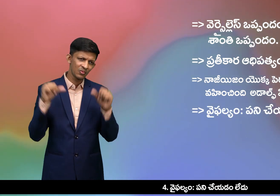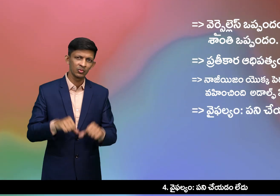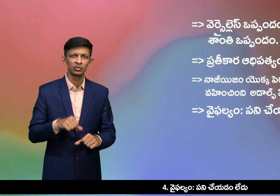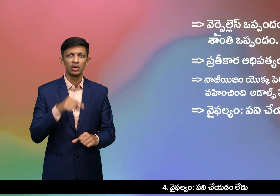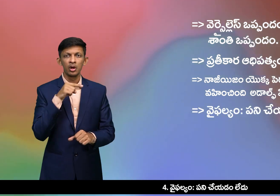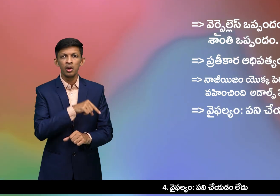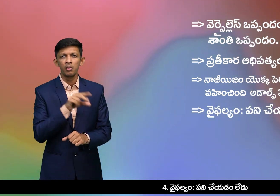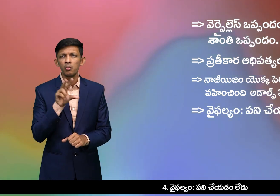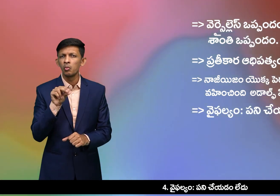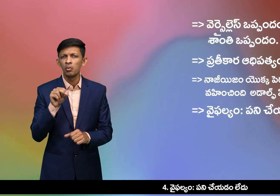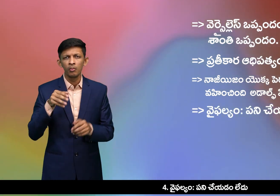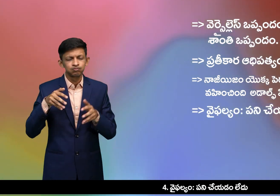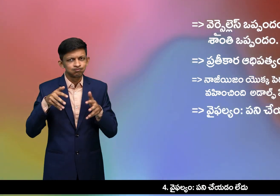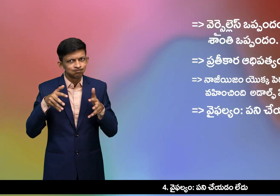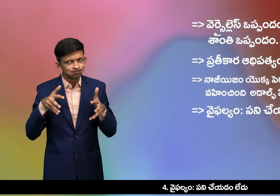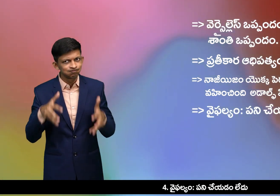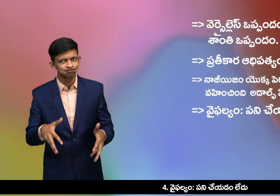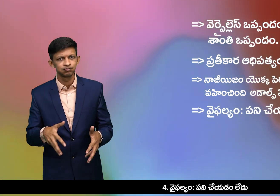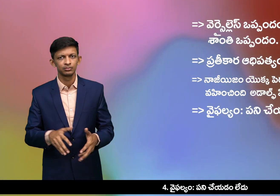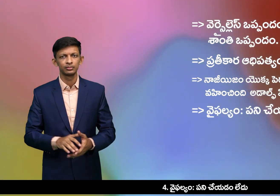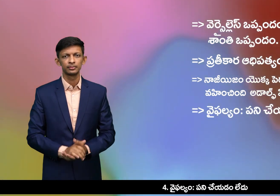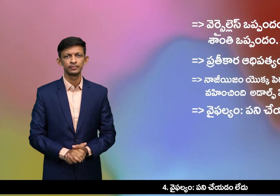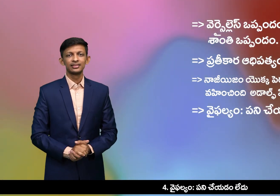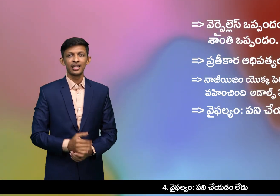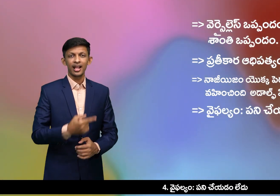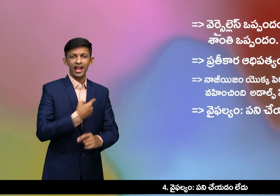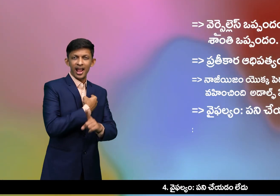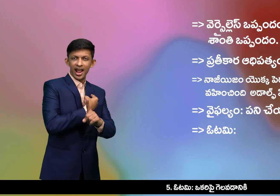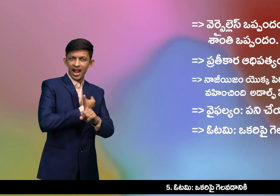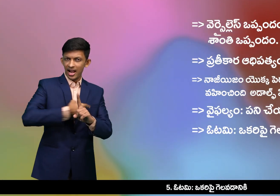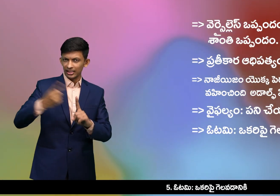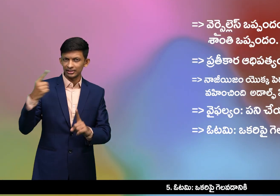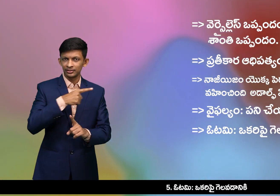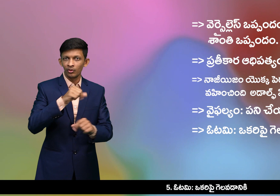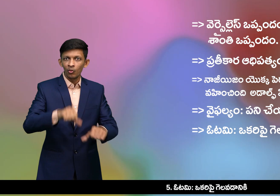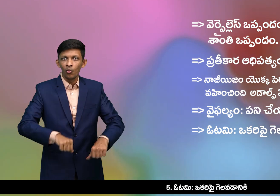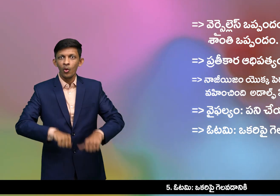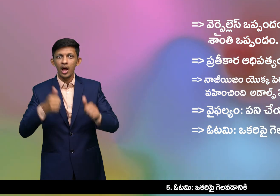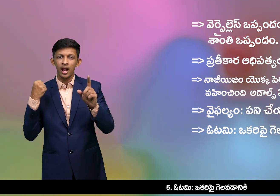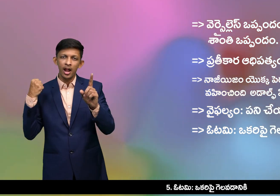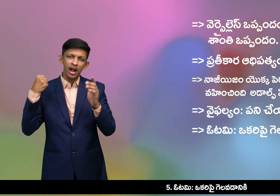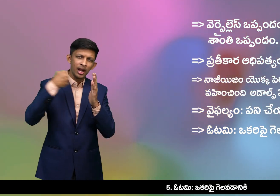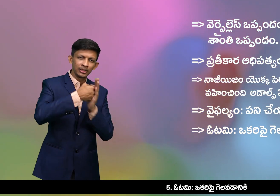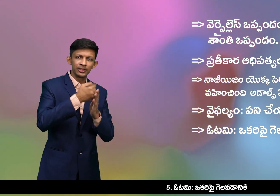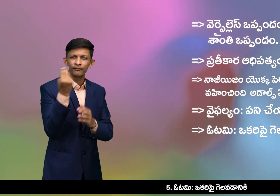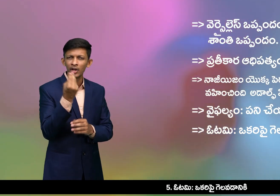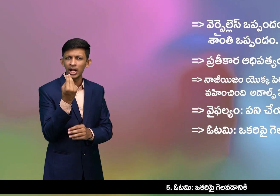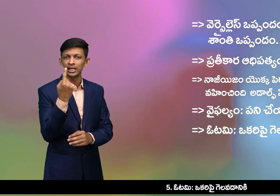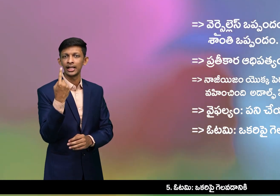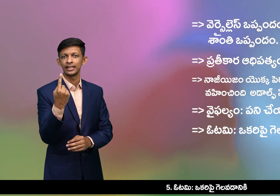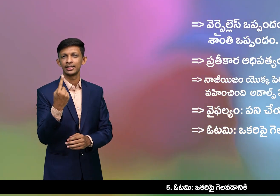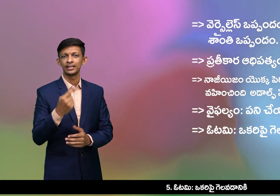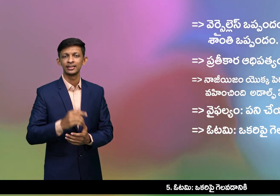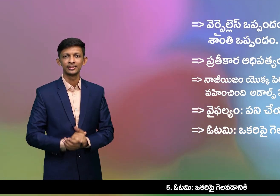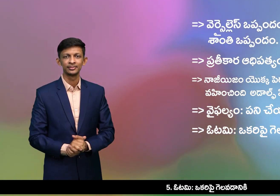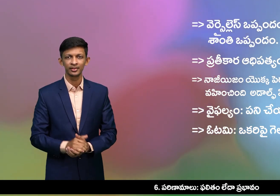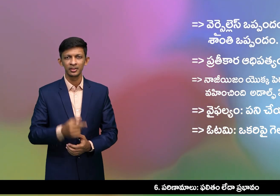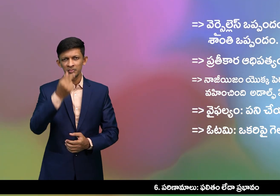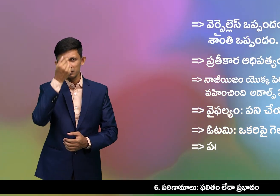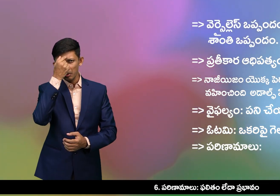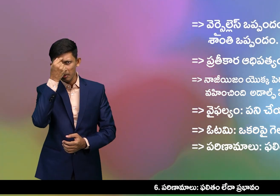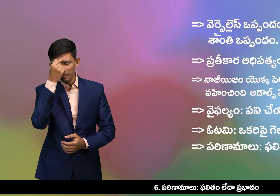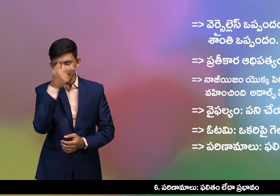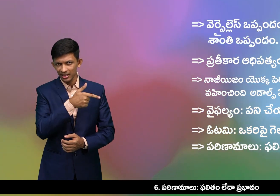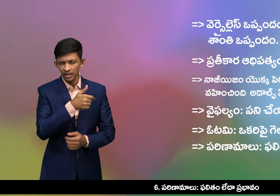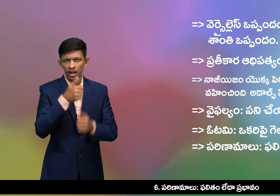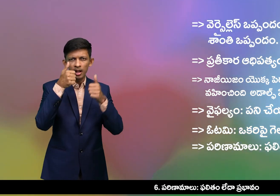4. వైఫల్యం, పనిచేయడం లేదు. 5. ఓటమి, ఒకరిపై గెలవడానికి.